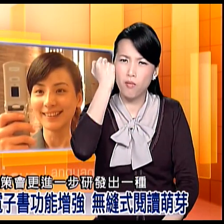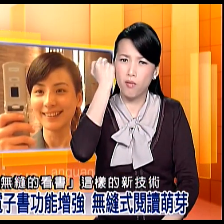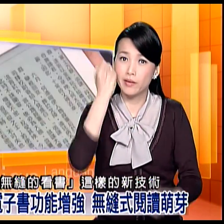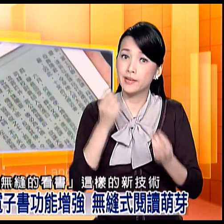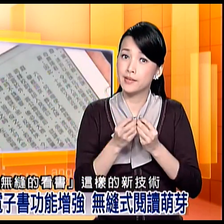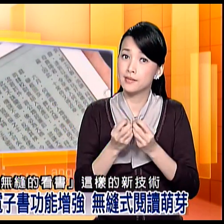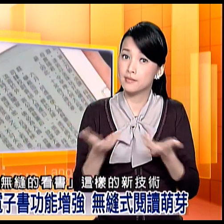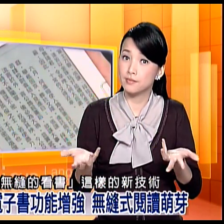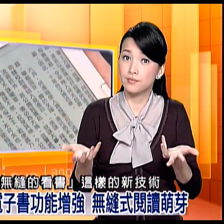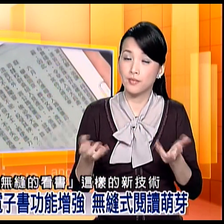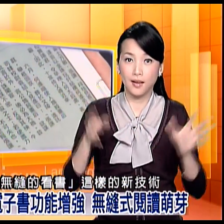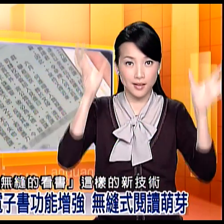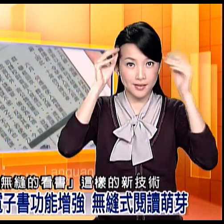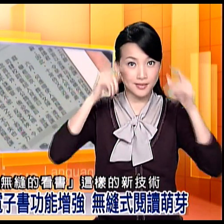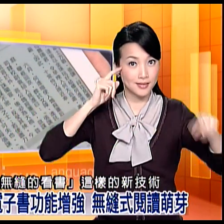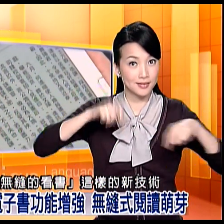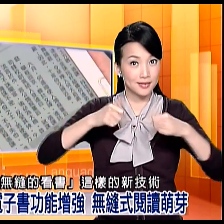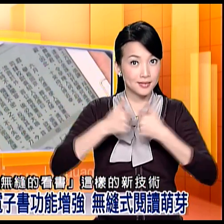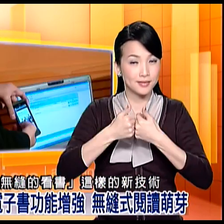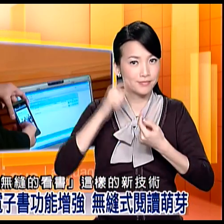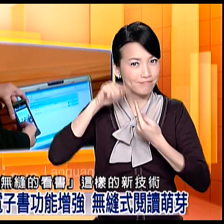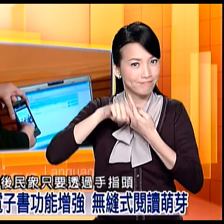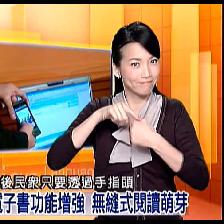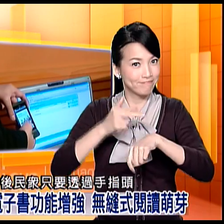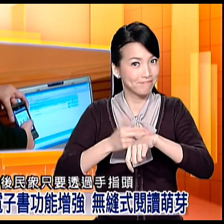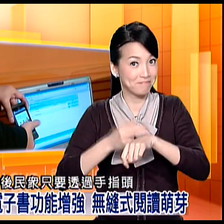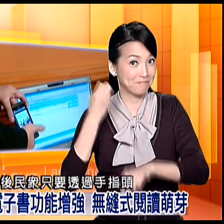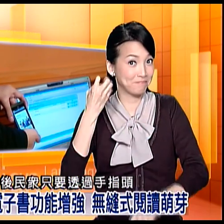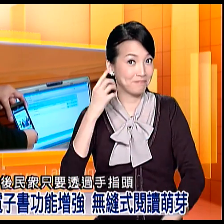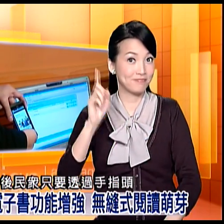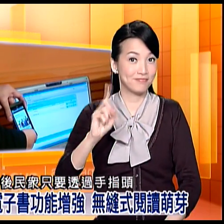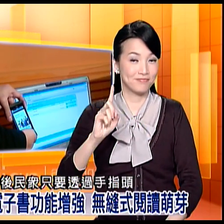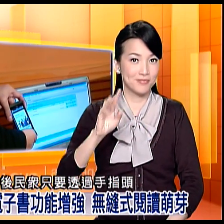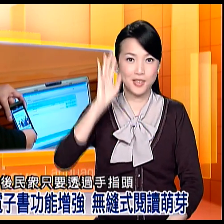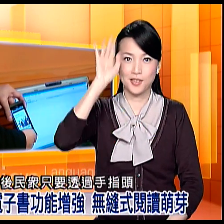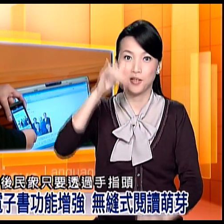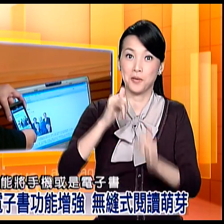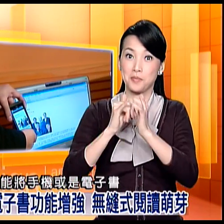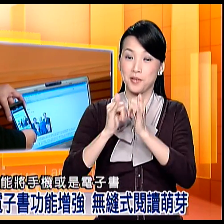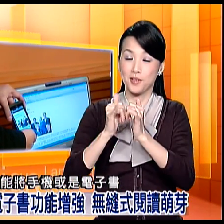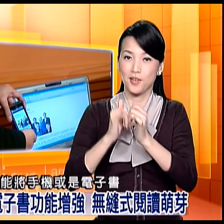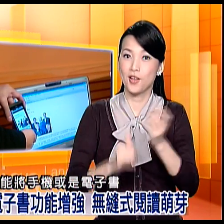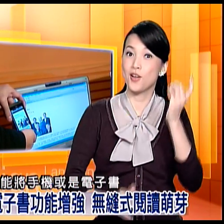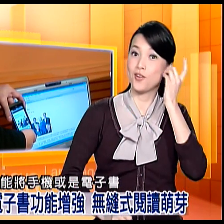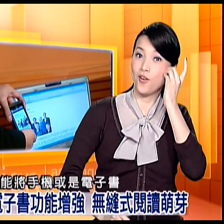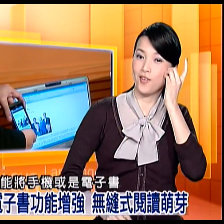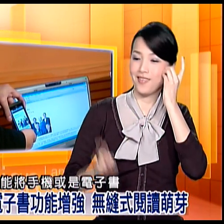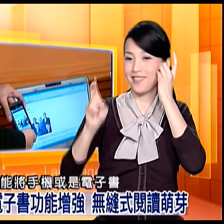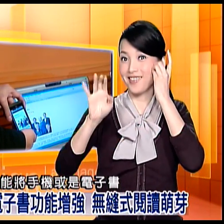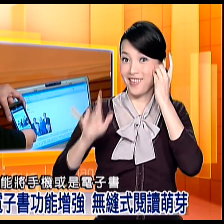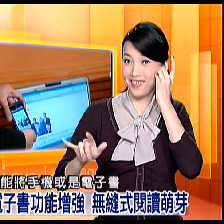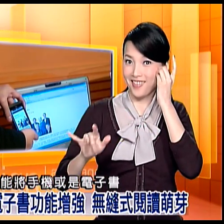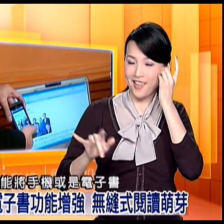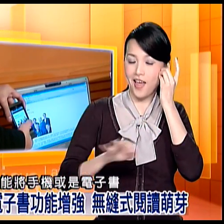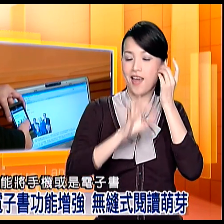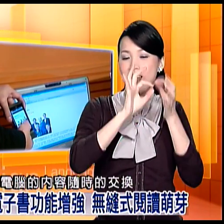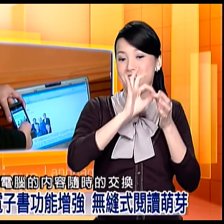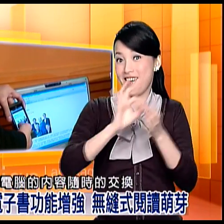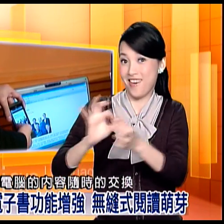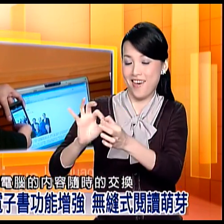无缝的看书这样的新技术。以后民众只要透过手指头，就能够将手机或是电子书跟电脑